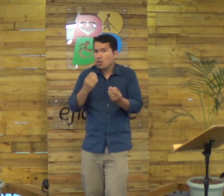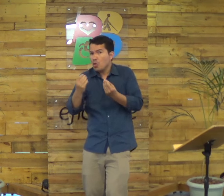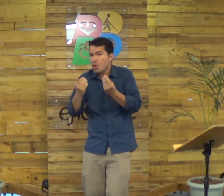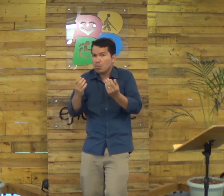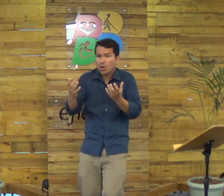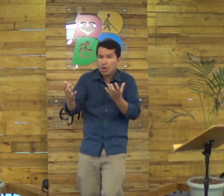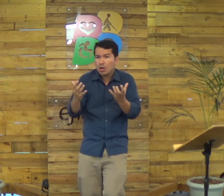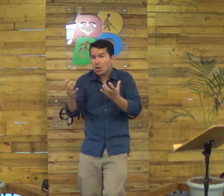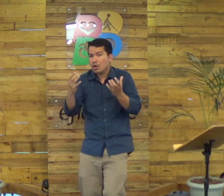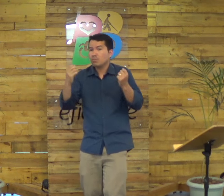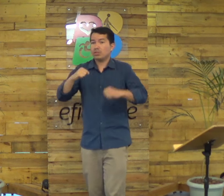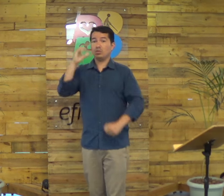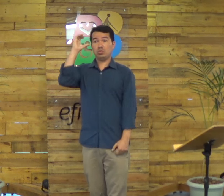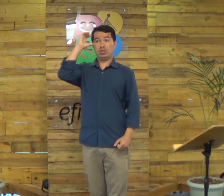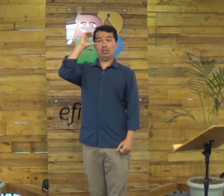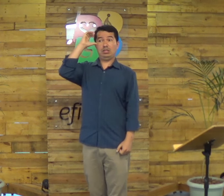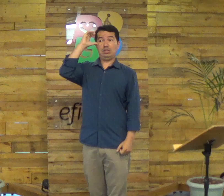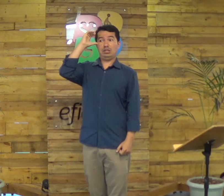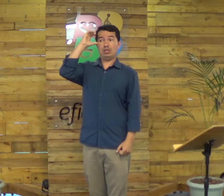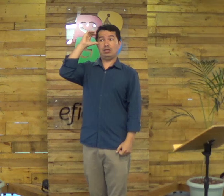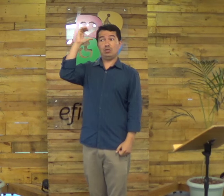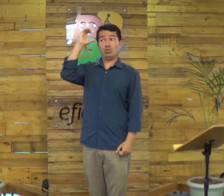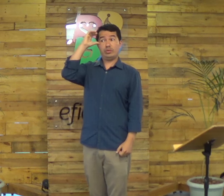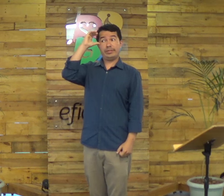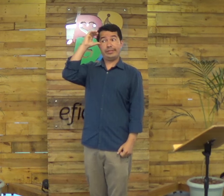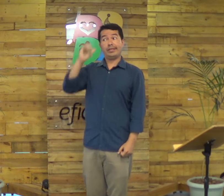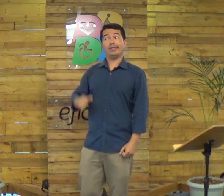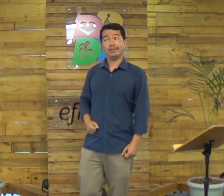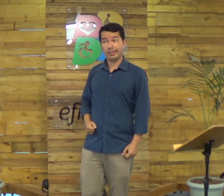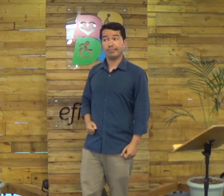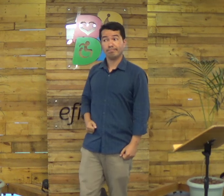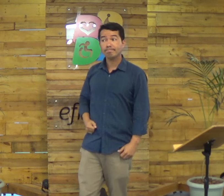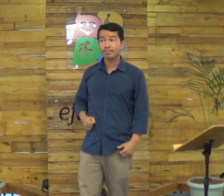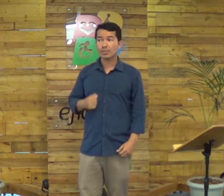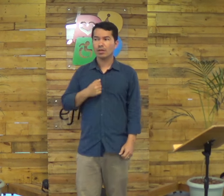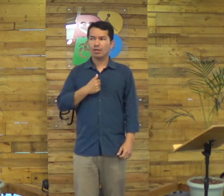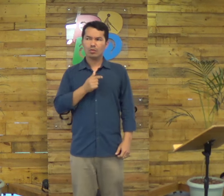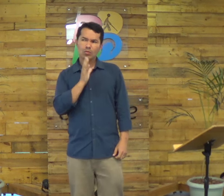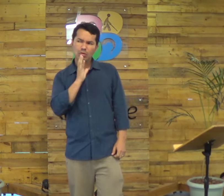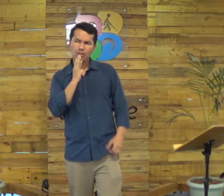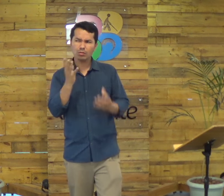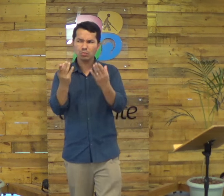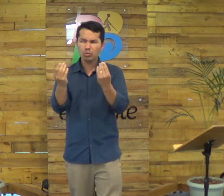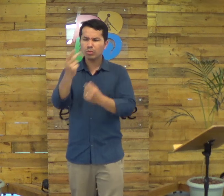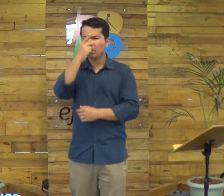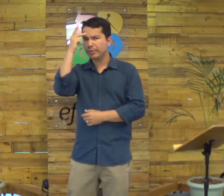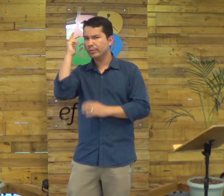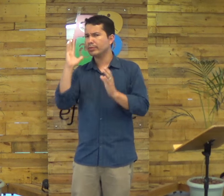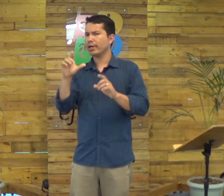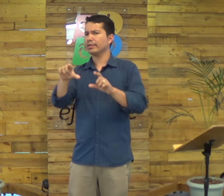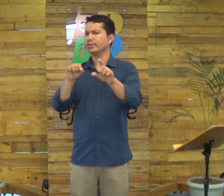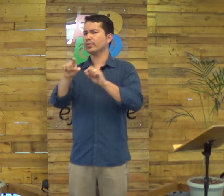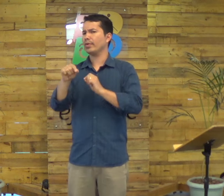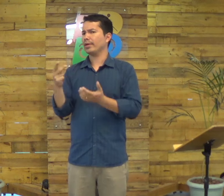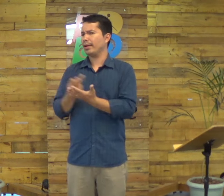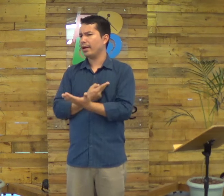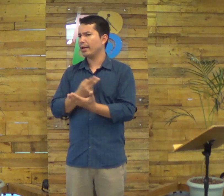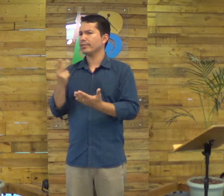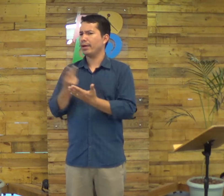Será que eu vou conseguir? que vai dar certo? Eu preciso ser consciente, fazer uma análise da situação. Eu conheço algumas pessoas que fizeram